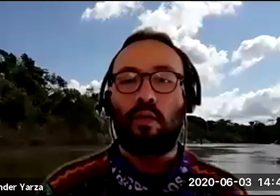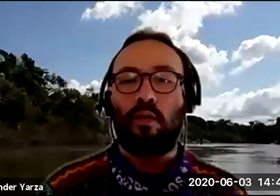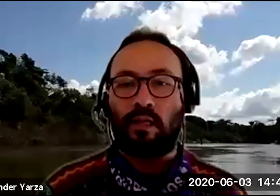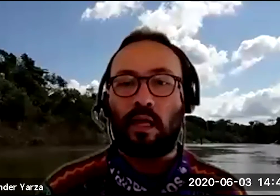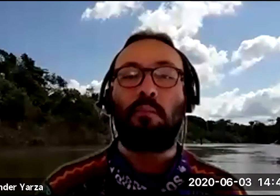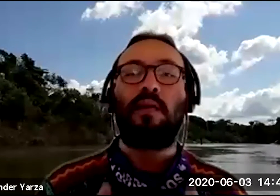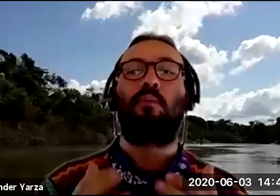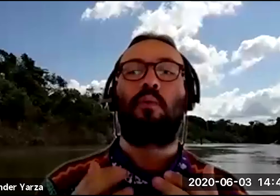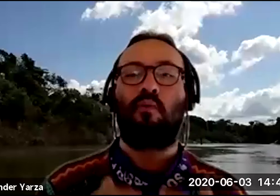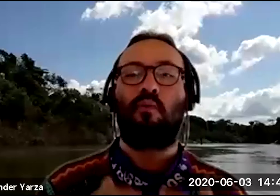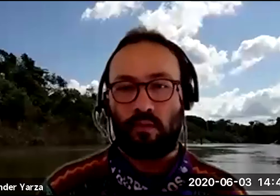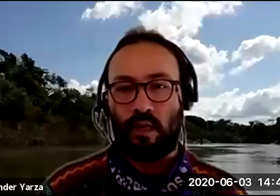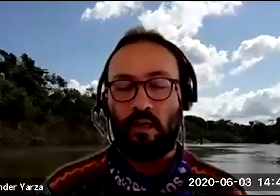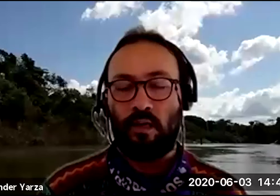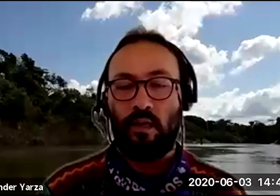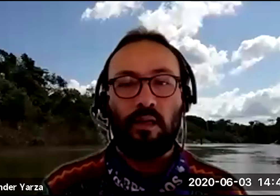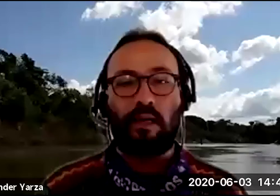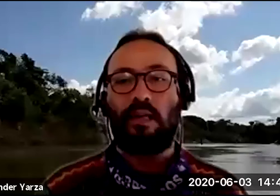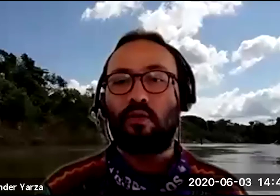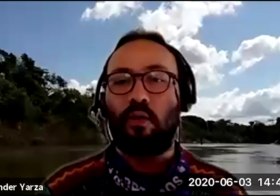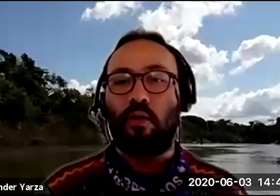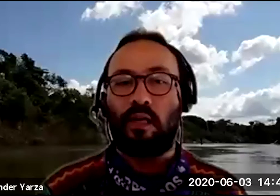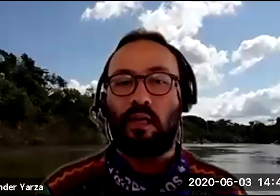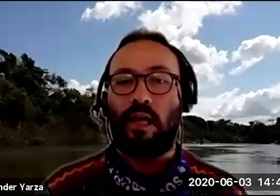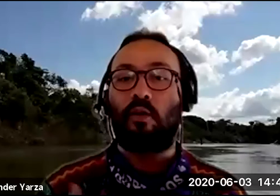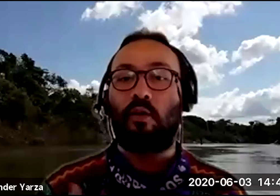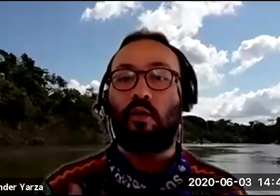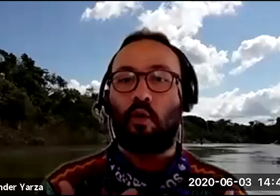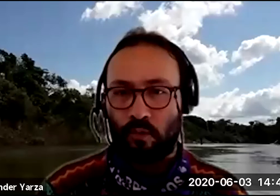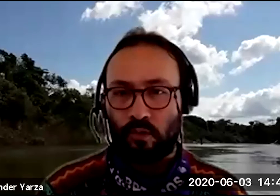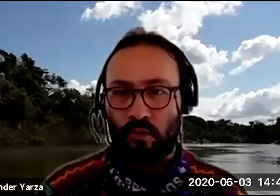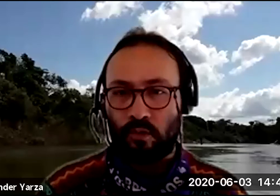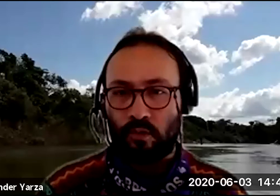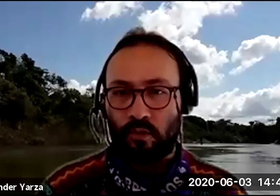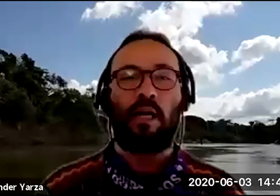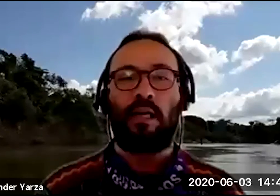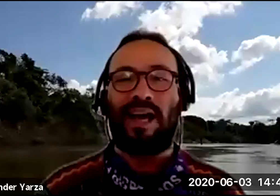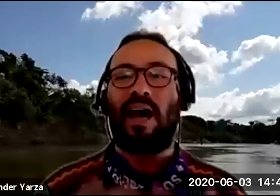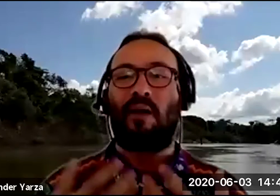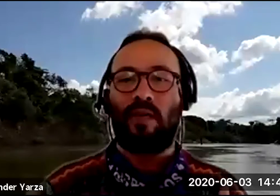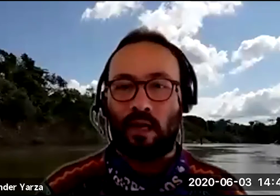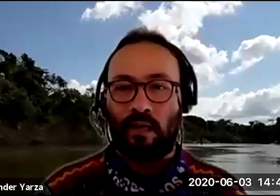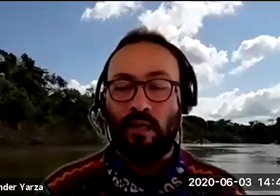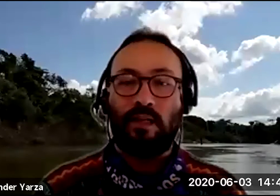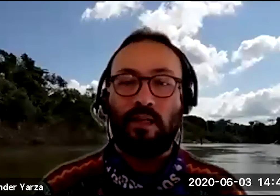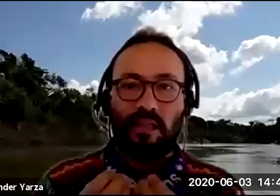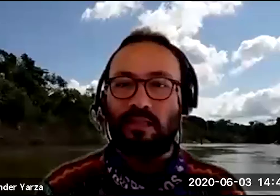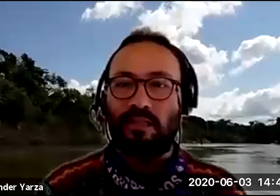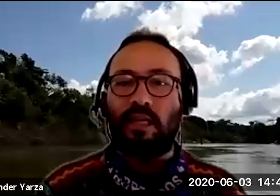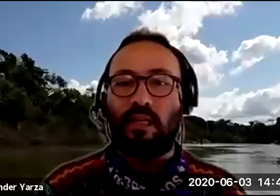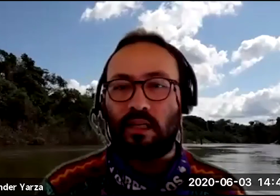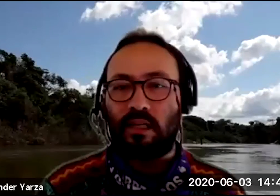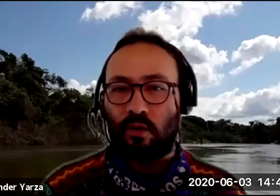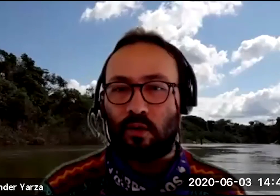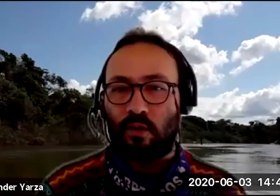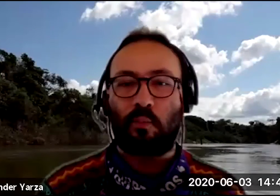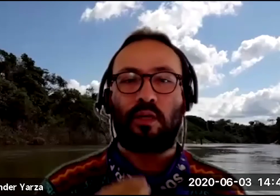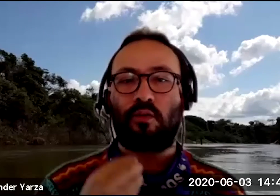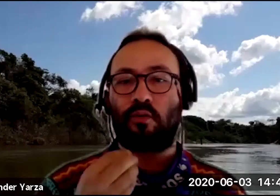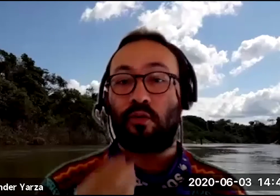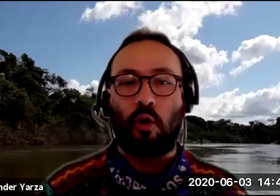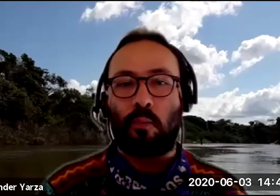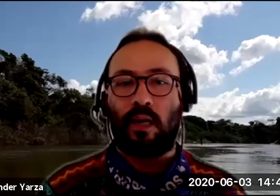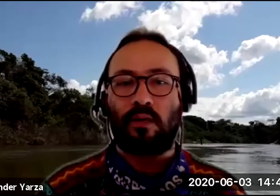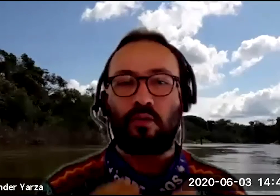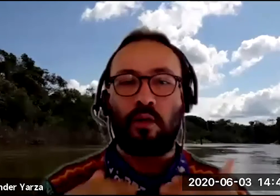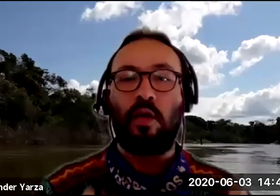resonancia de una solidaridad más profunda, que es la solidaridad del cosmos, la solidaridad de la vida. Desde el